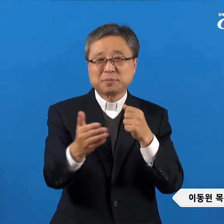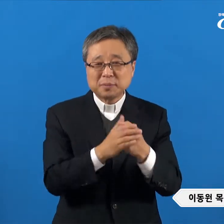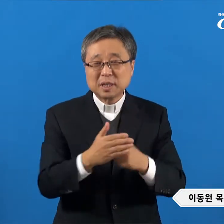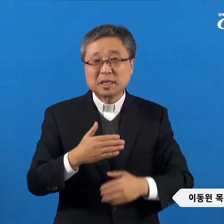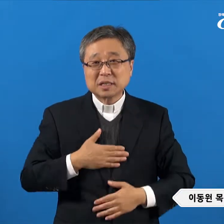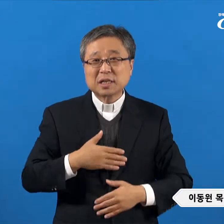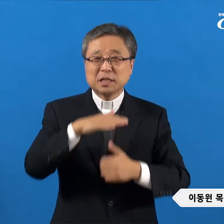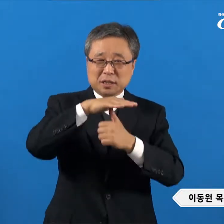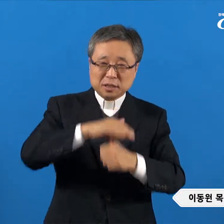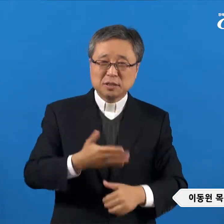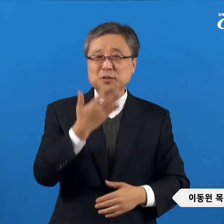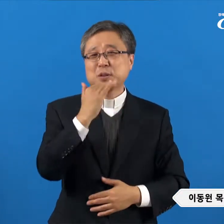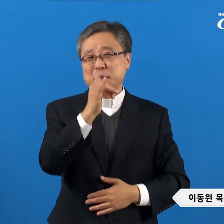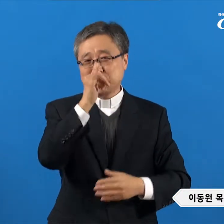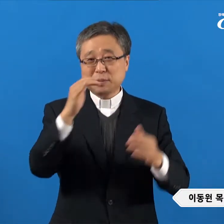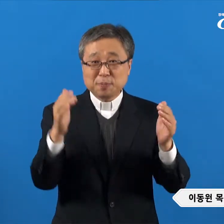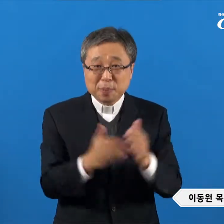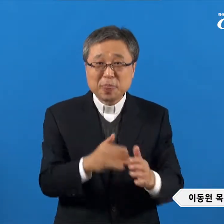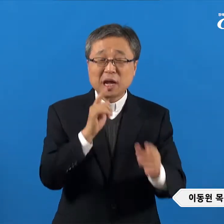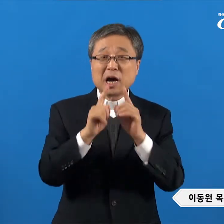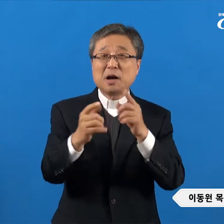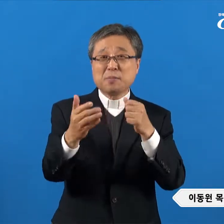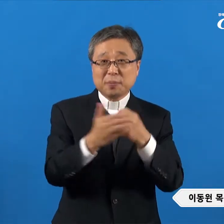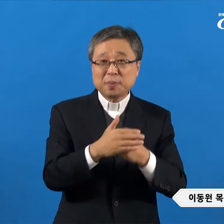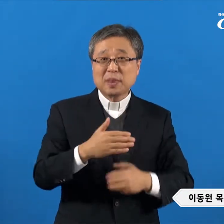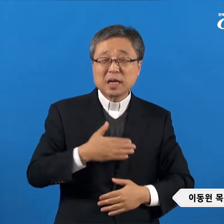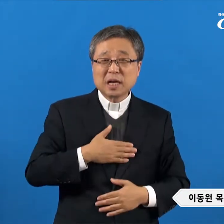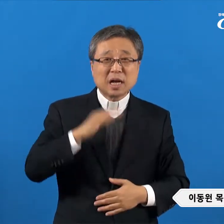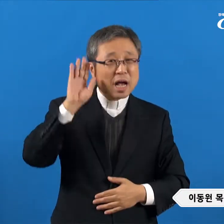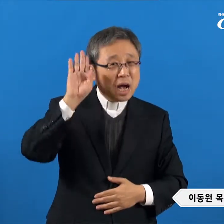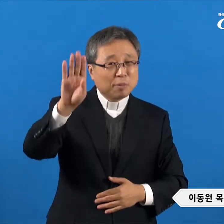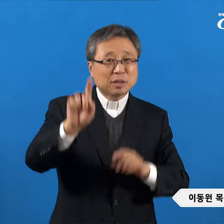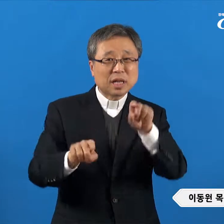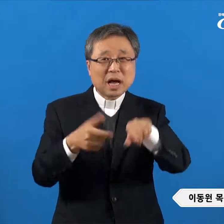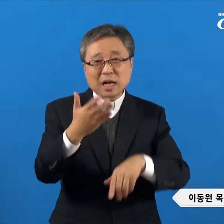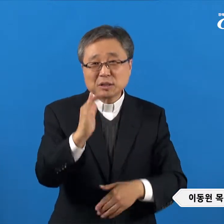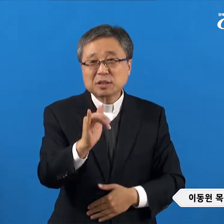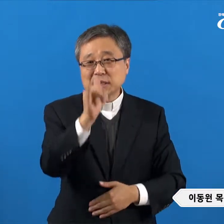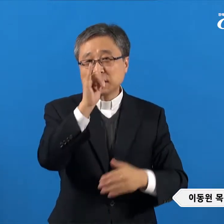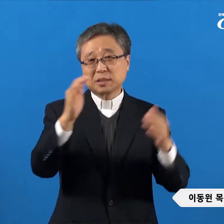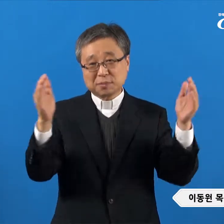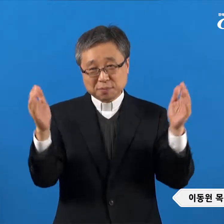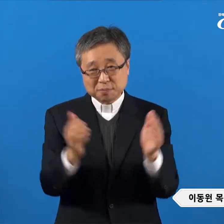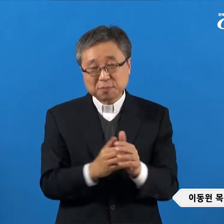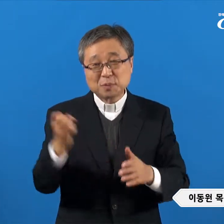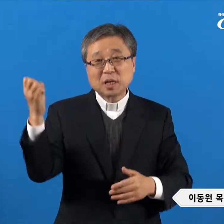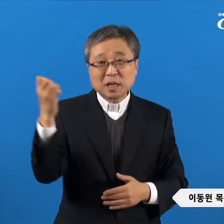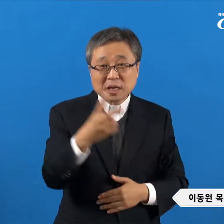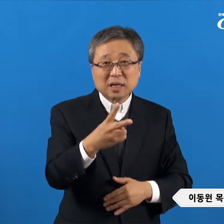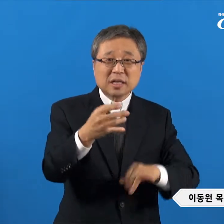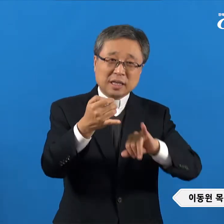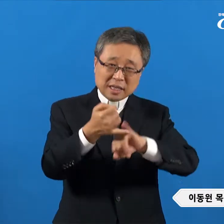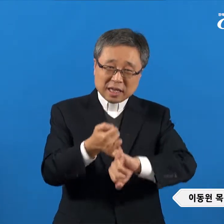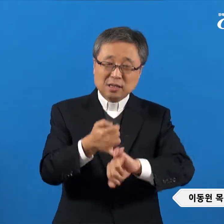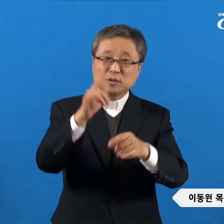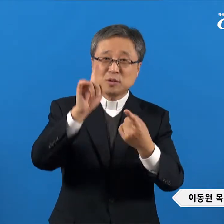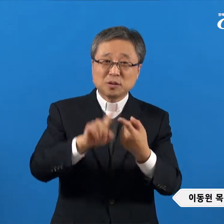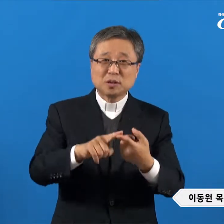저는 견딜 수가 있었습니다. 이 말씀 때문에 저는 앞으로 나아갈 수가 있었습니다. 그리고 그는 약속대로 제